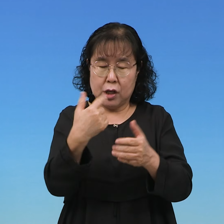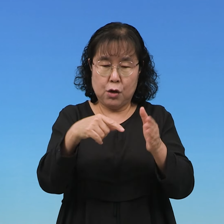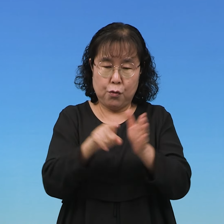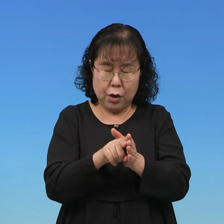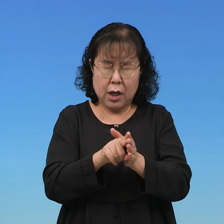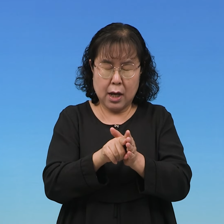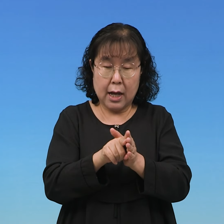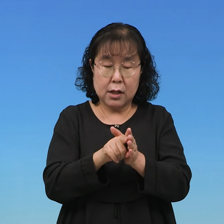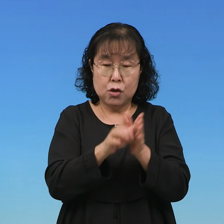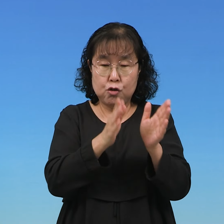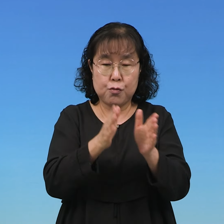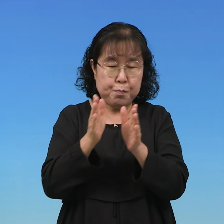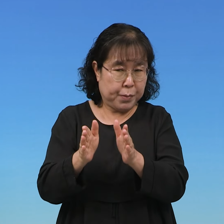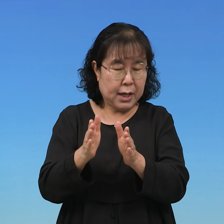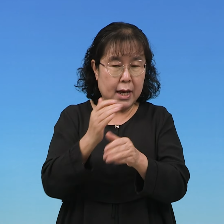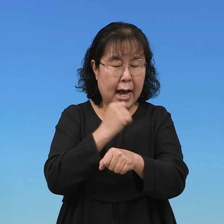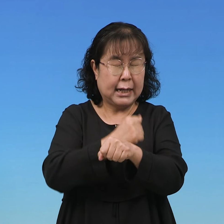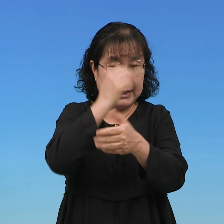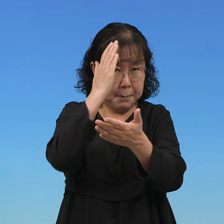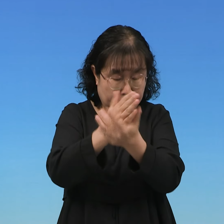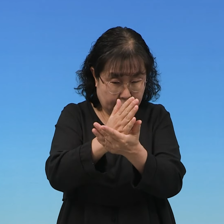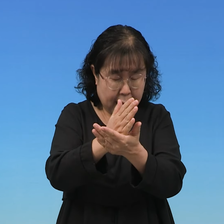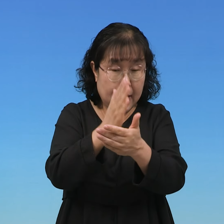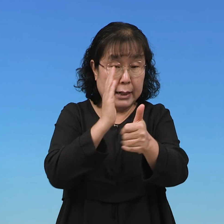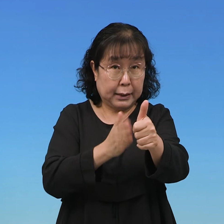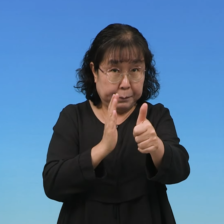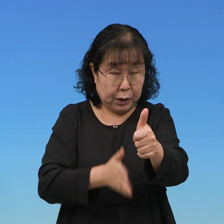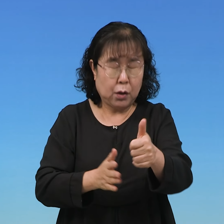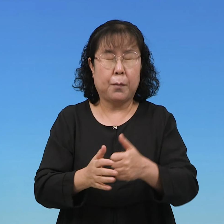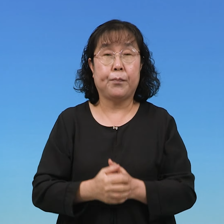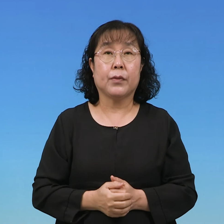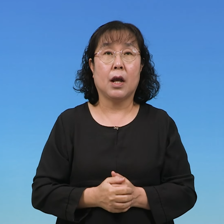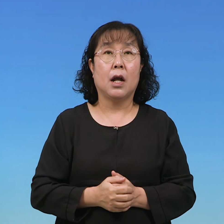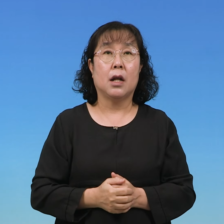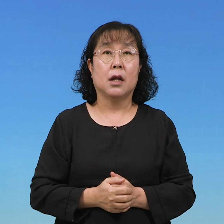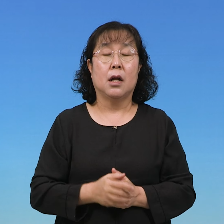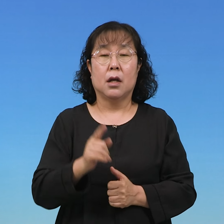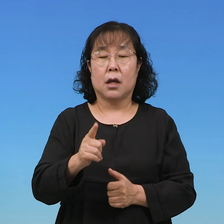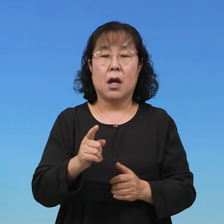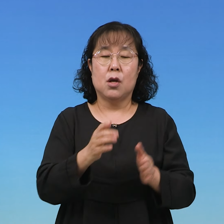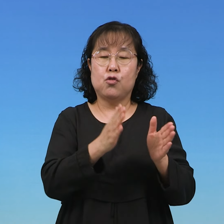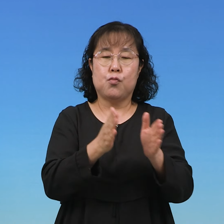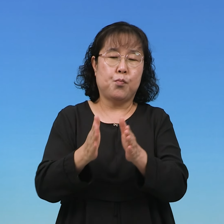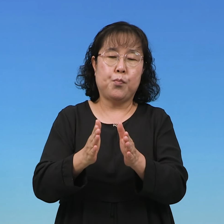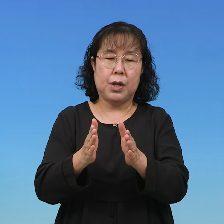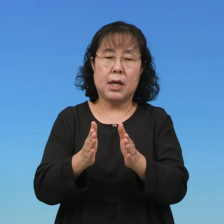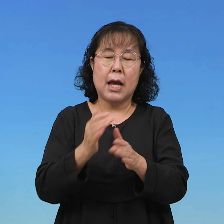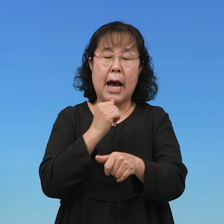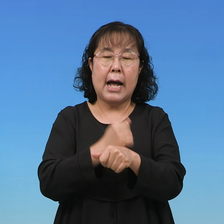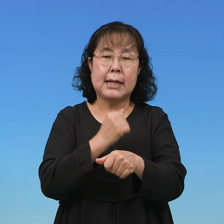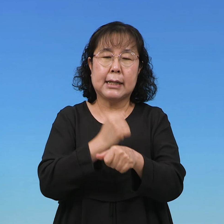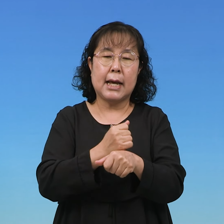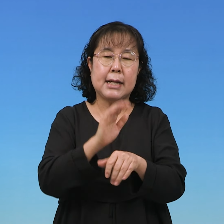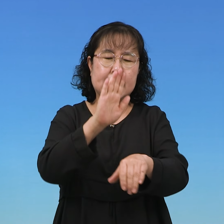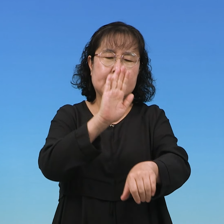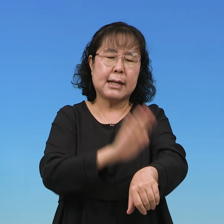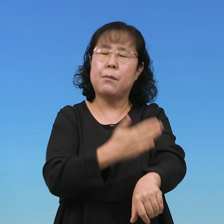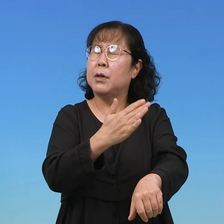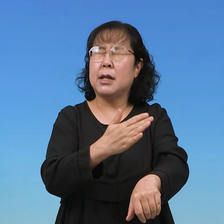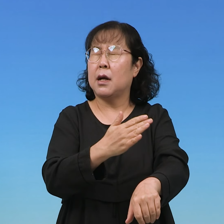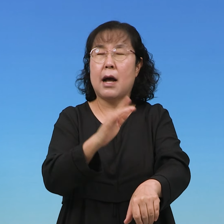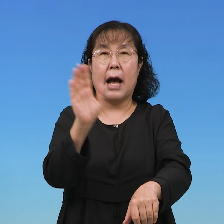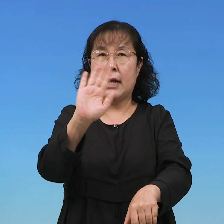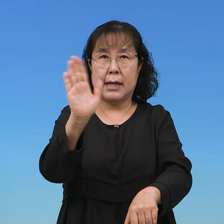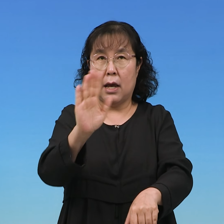팔리지 않기를 바랍니다. 지금 이 교수님이 강조하는 것들은 이런 것들을 준비하는 게 잘못됐다는 게 아니라